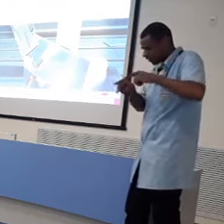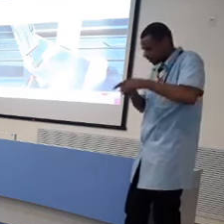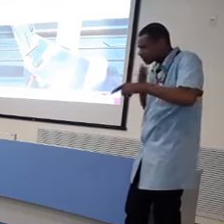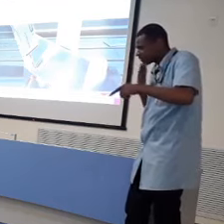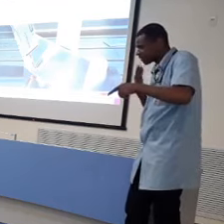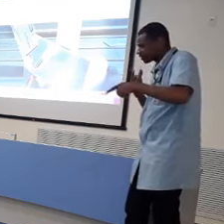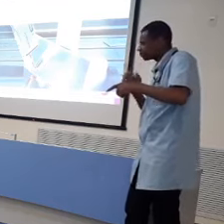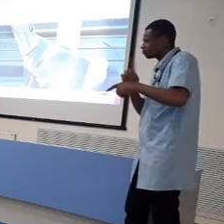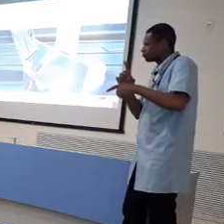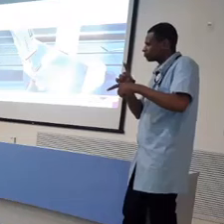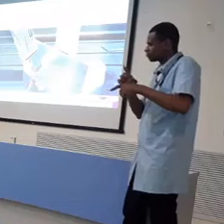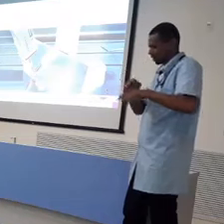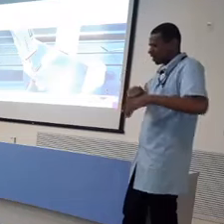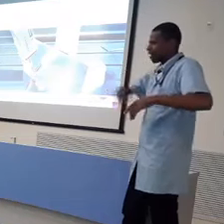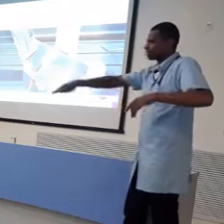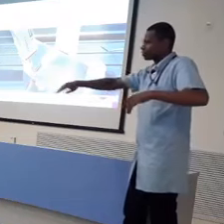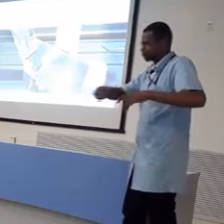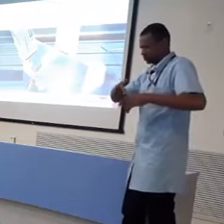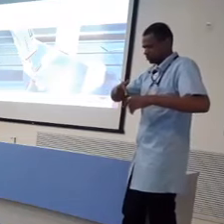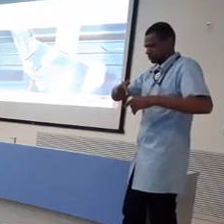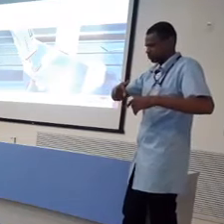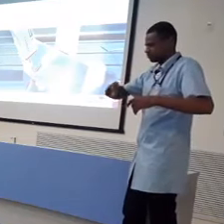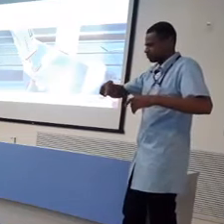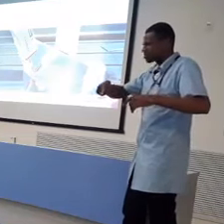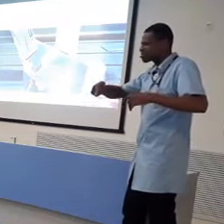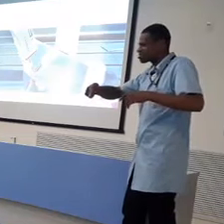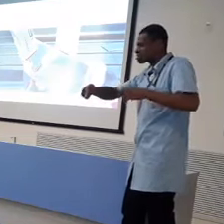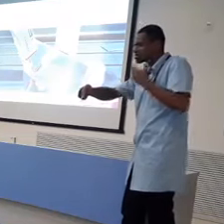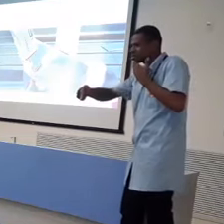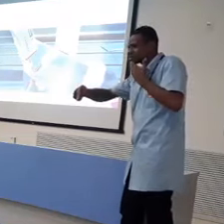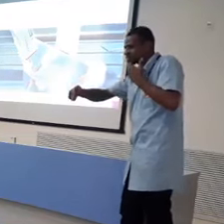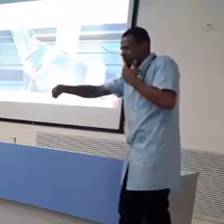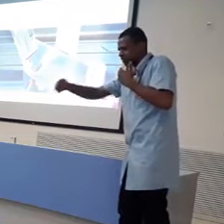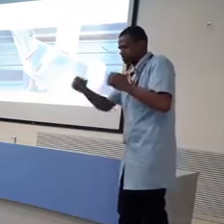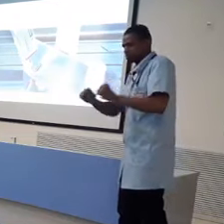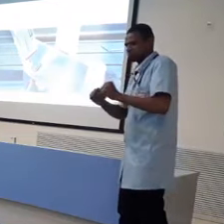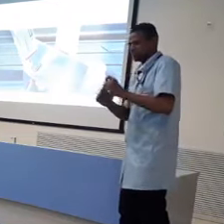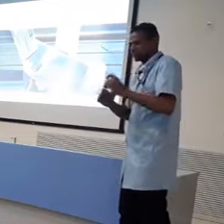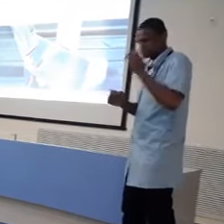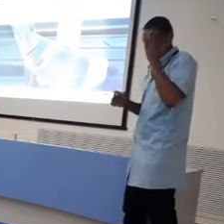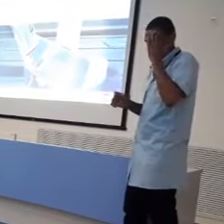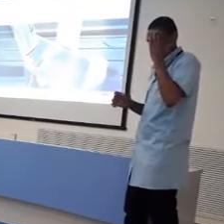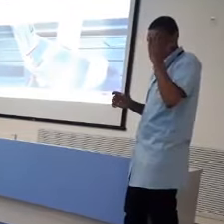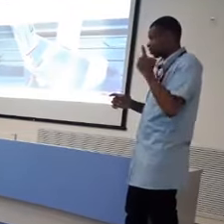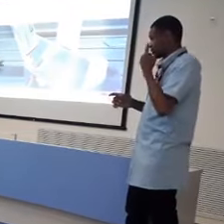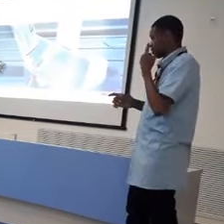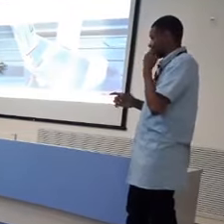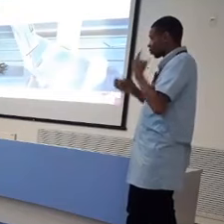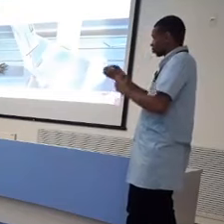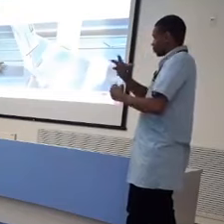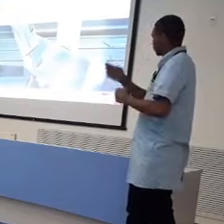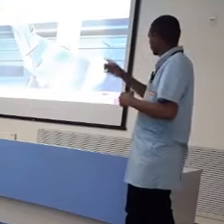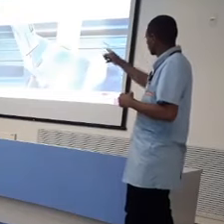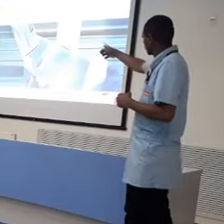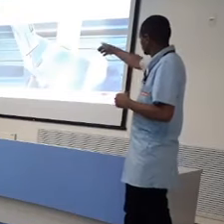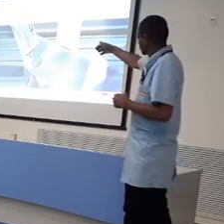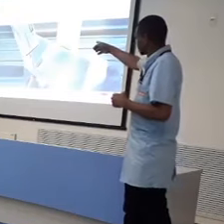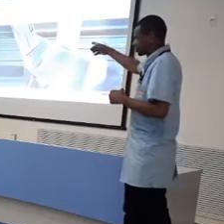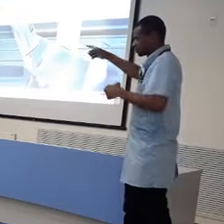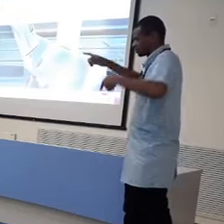vai do ponto A ao ponto B. Tá? É isso que o robô faz. O que esse seguidor de junta TH6 dele